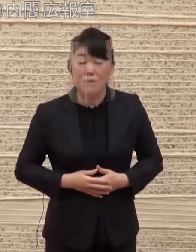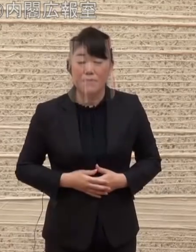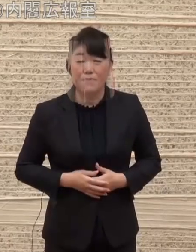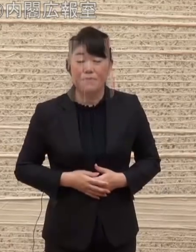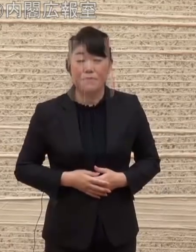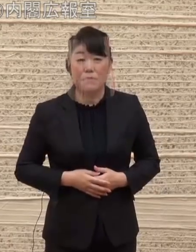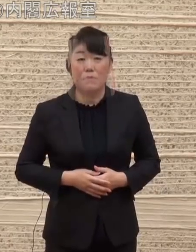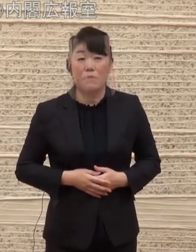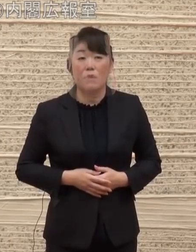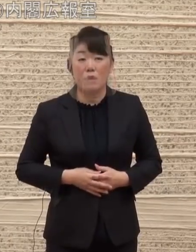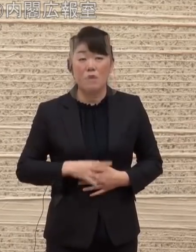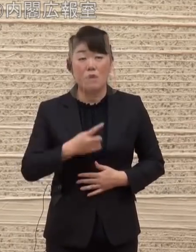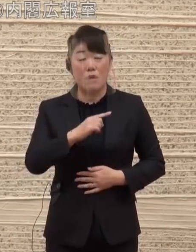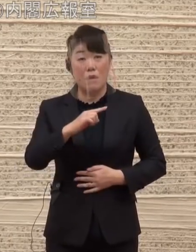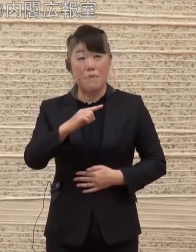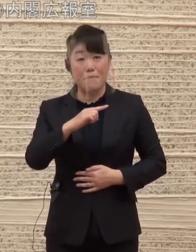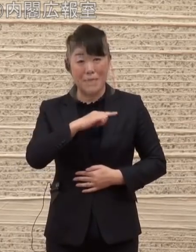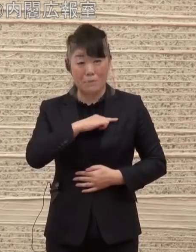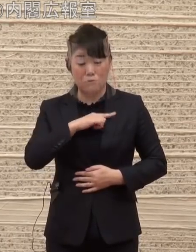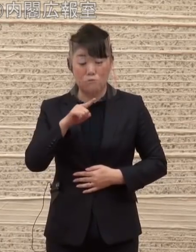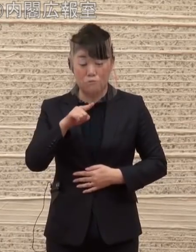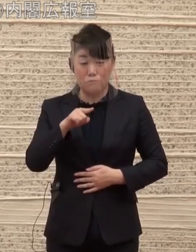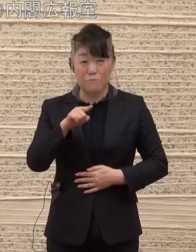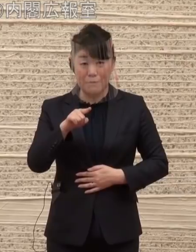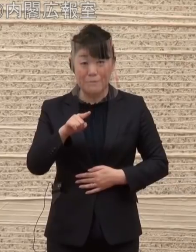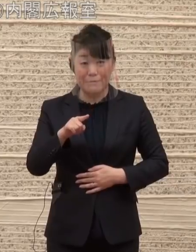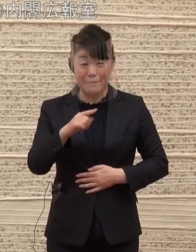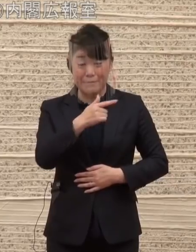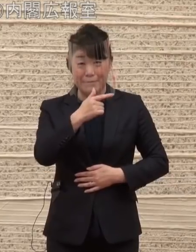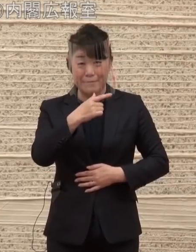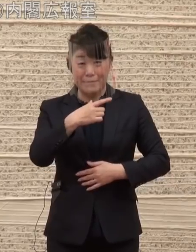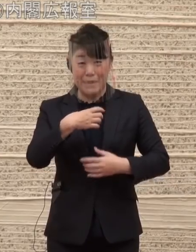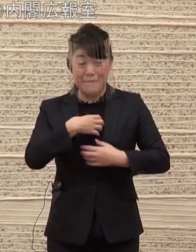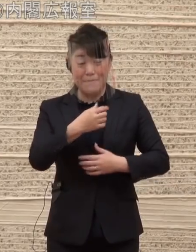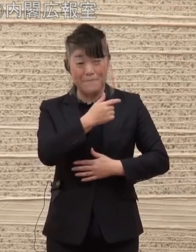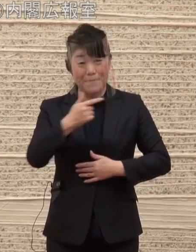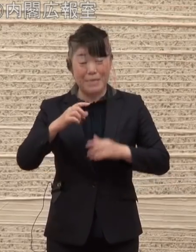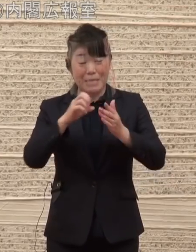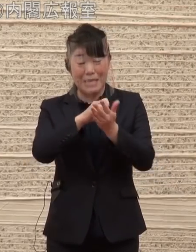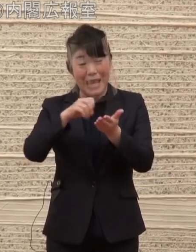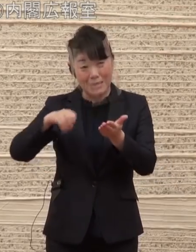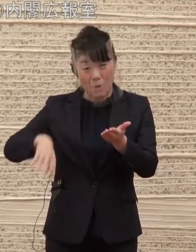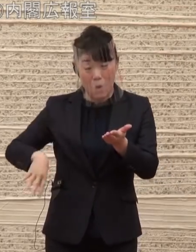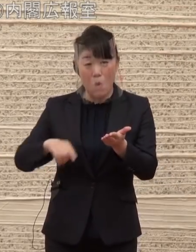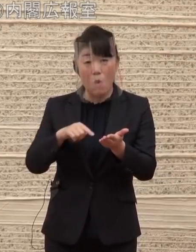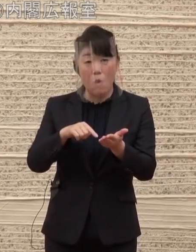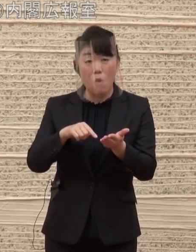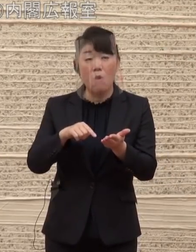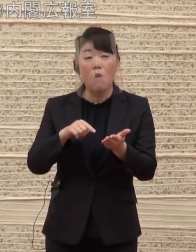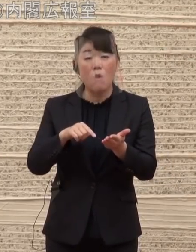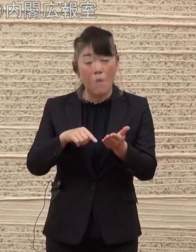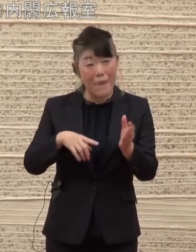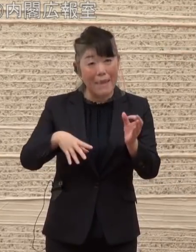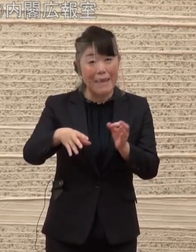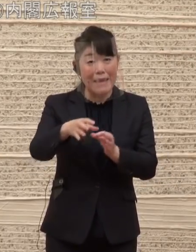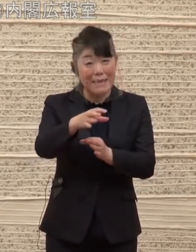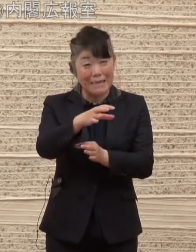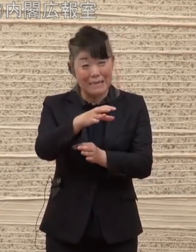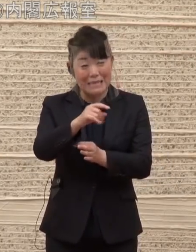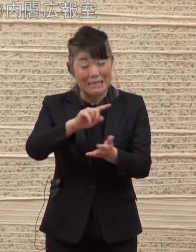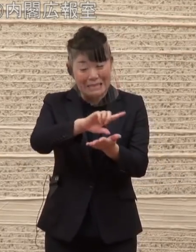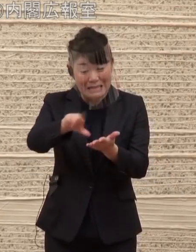松今回の解除についてはですね21日もそうだったんですが地域の感染